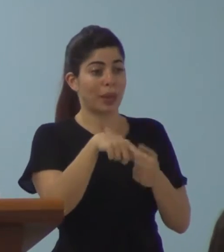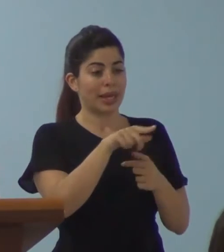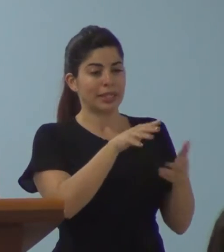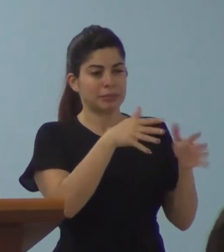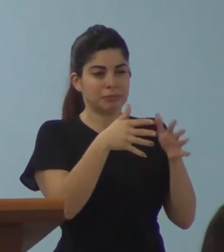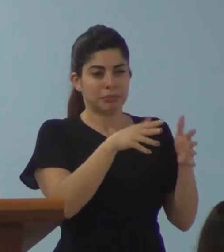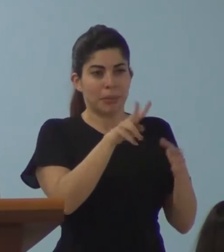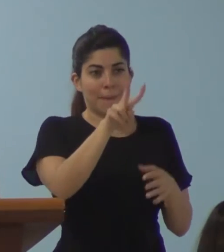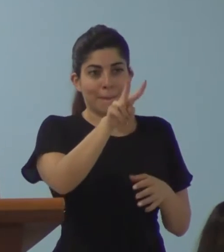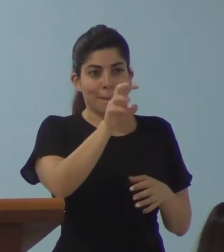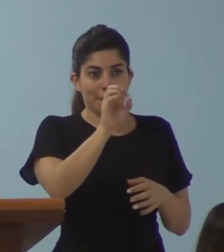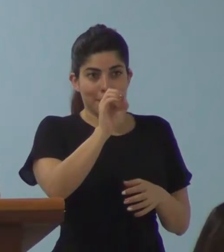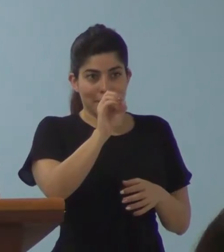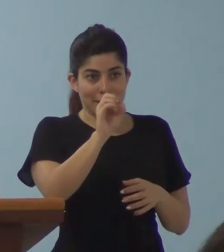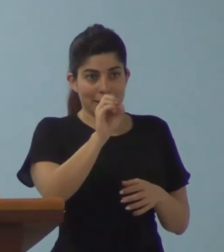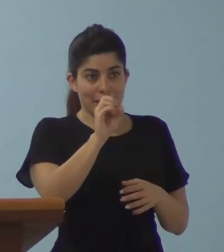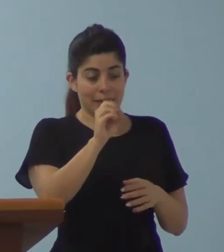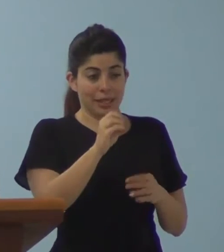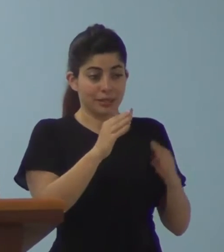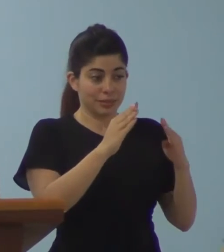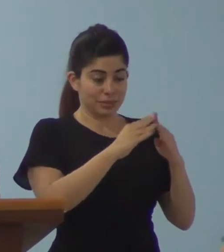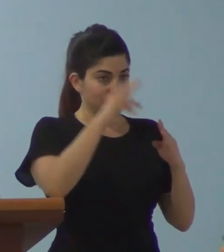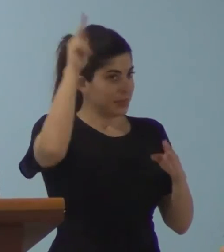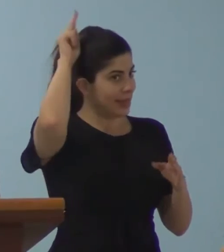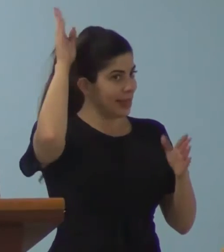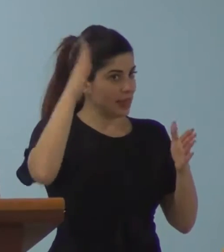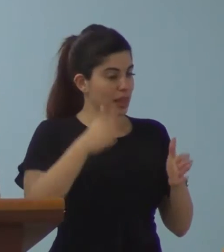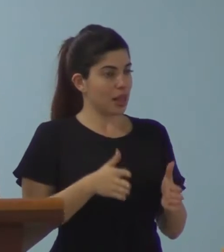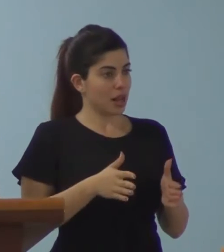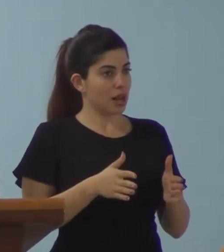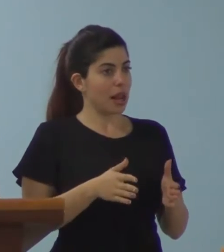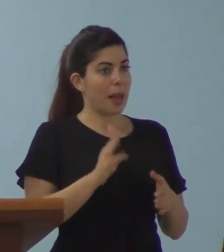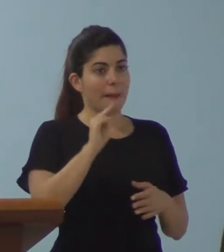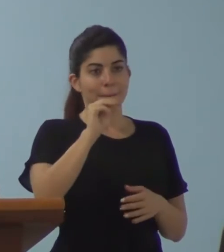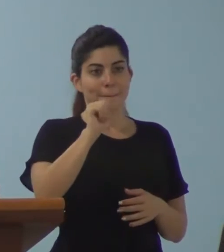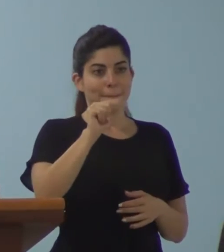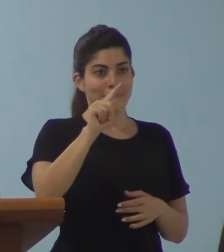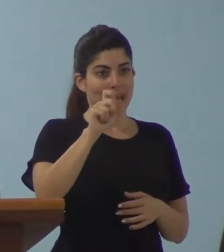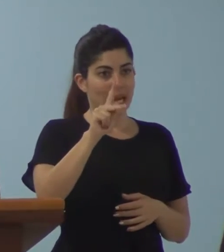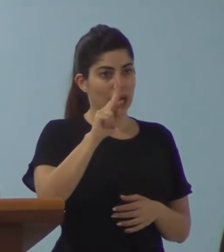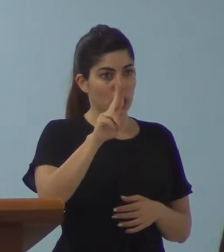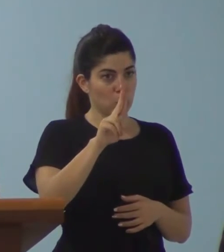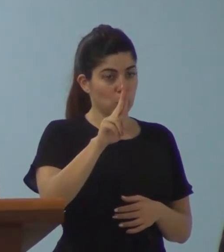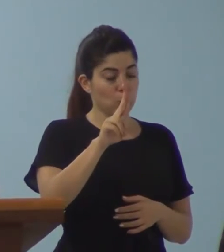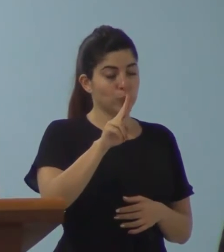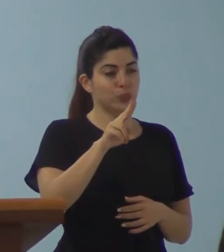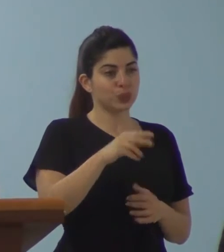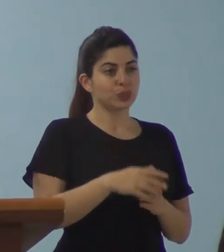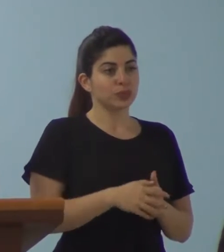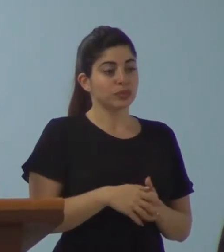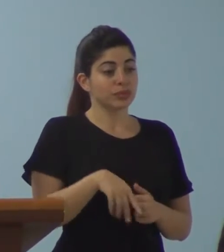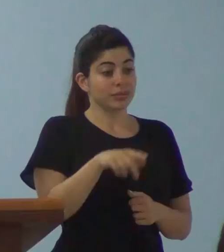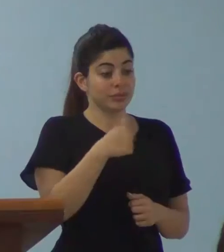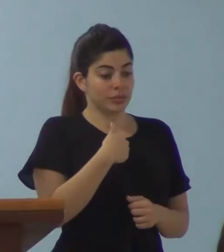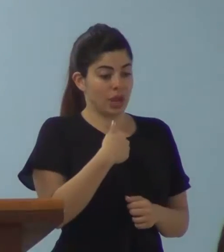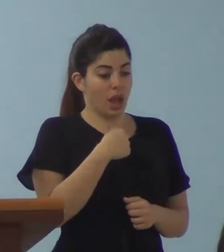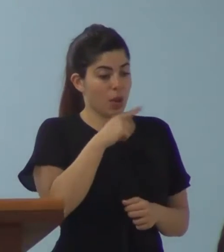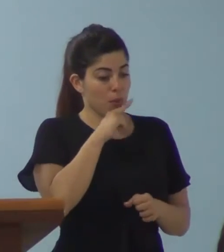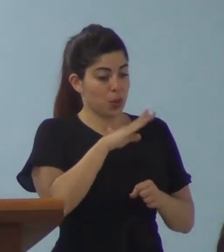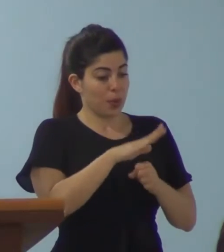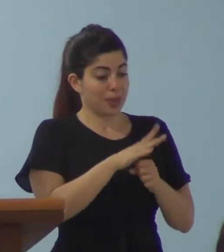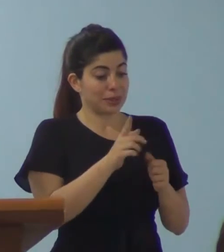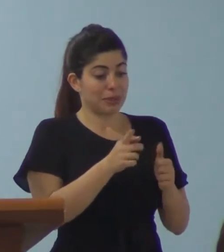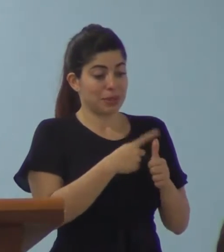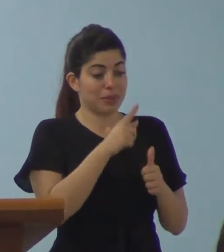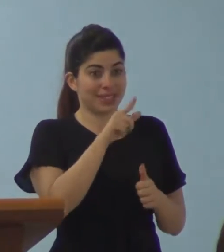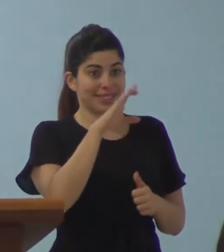alrededor de 20, del territorio indígena malé, a quienes en un compromiso de los primeros